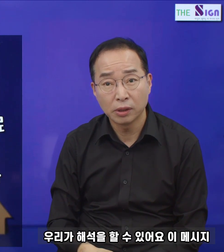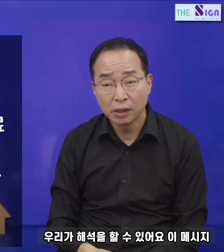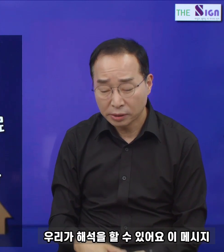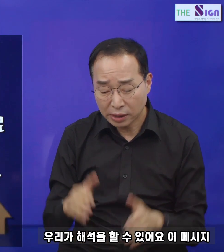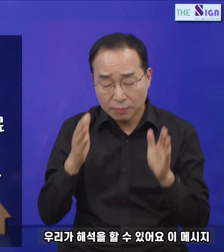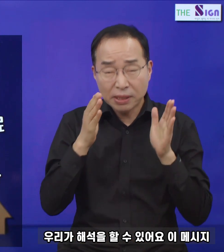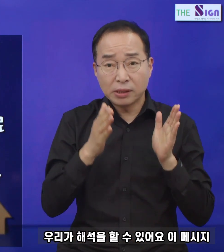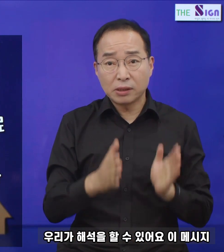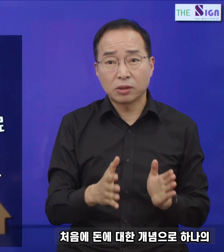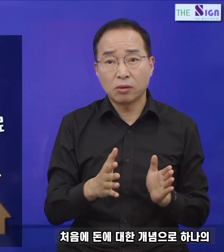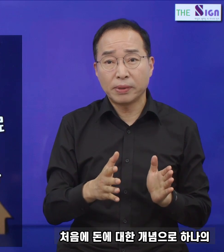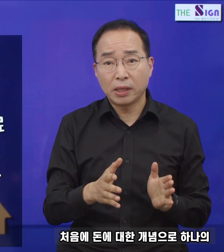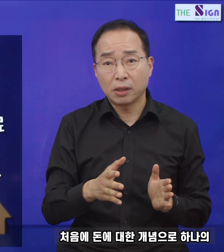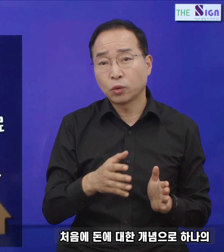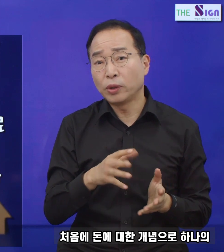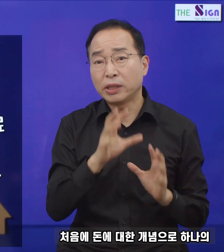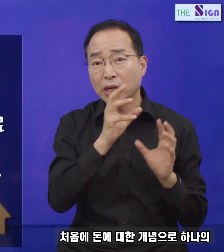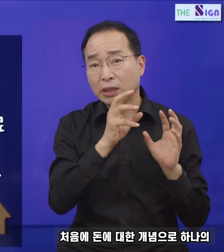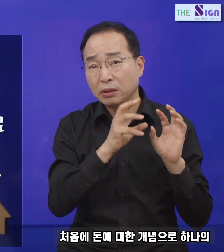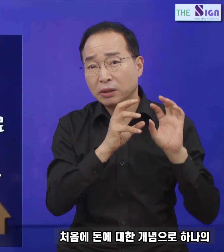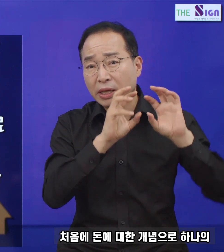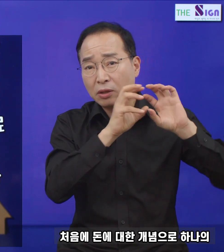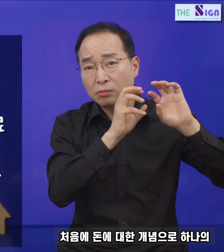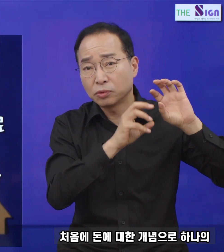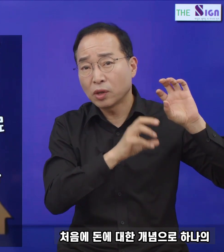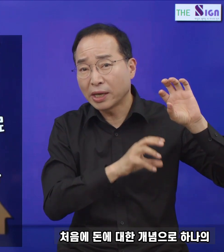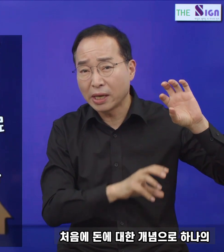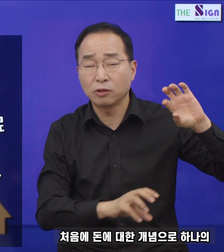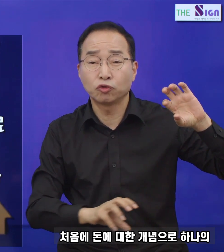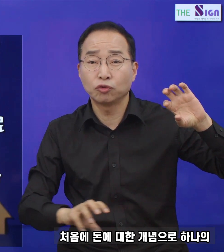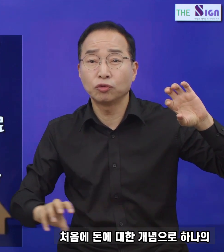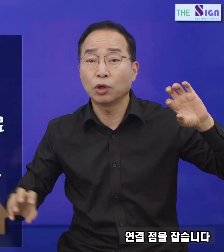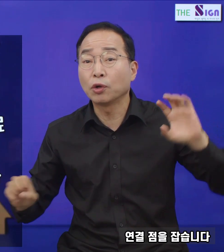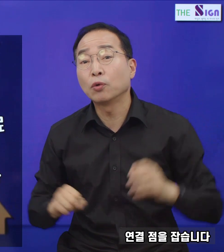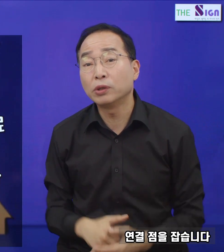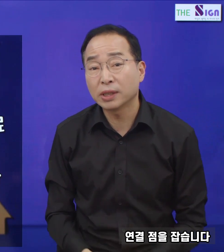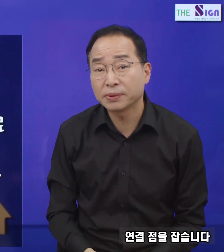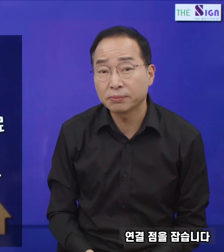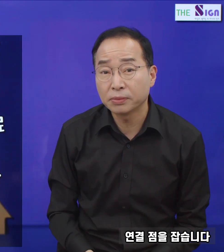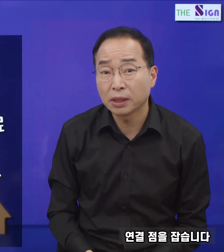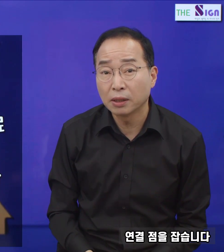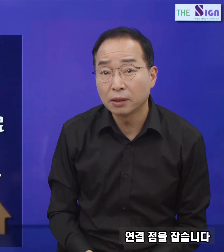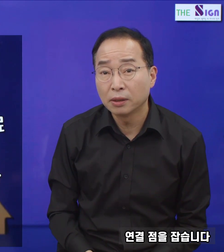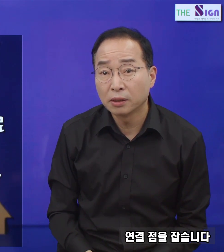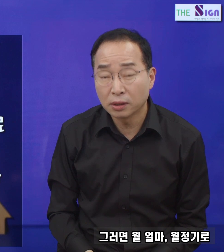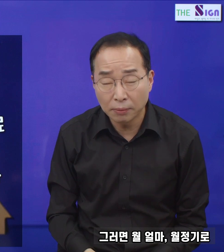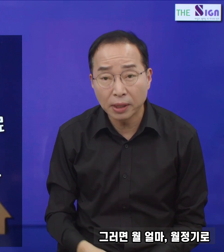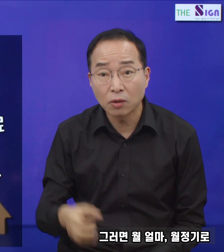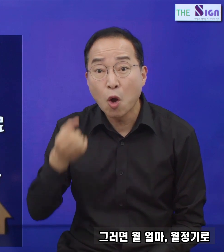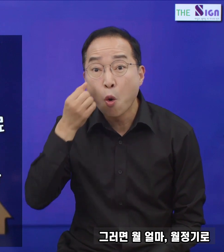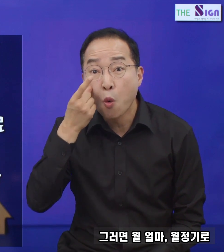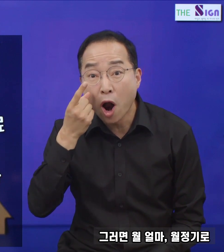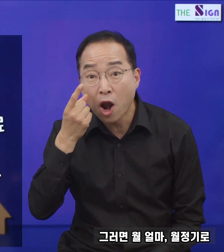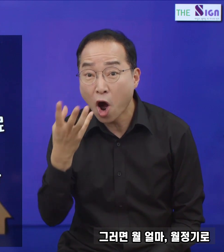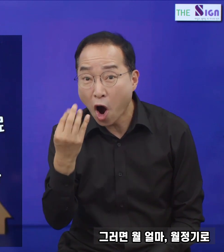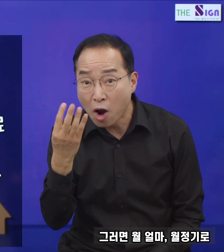자, 이 메시지 처음에 돈에 대한 개념으로 하나의 쭉 연결고리를 잡습니다. 그러면 월